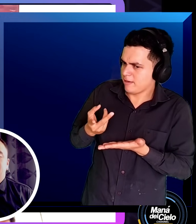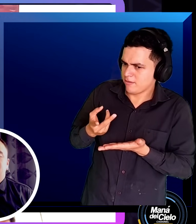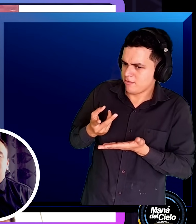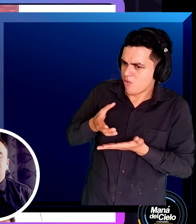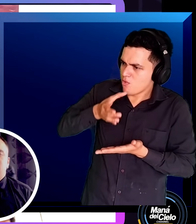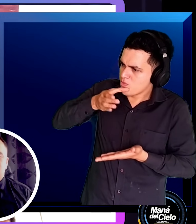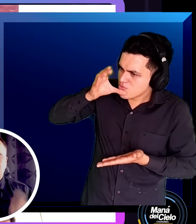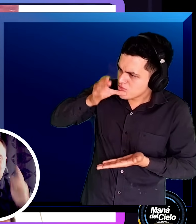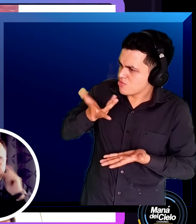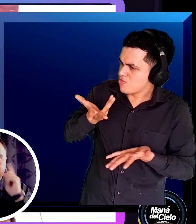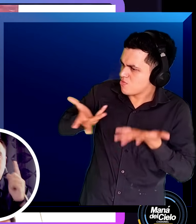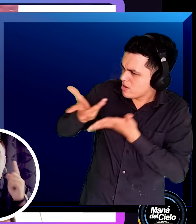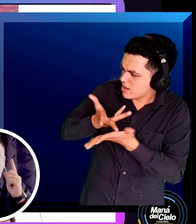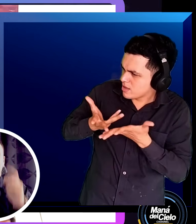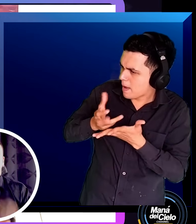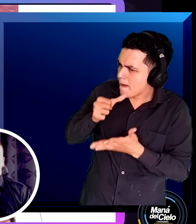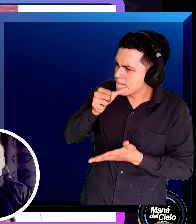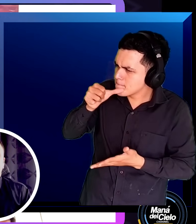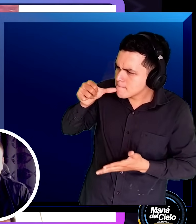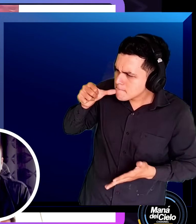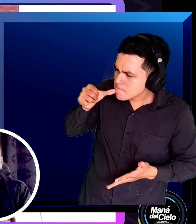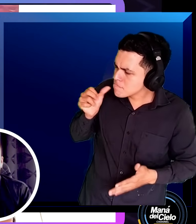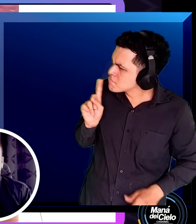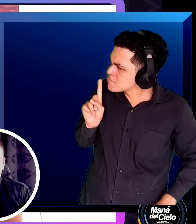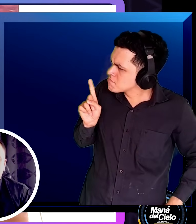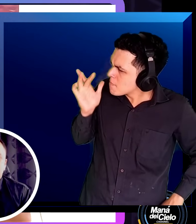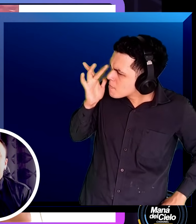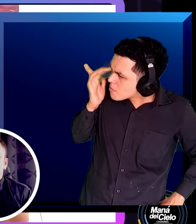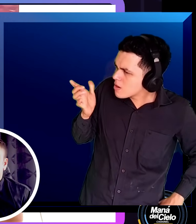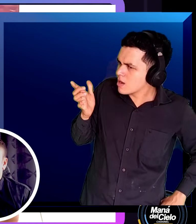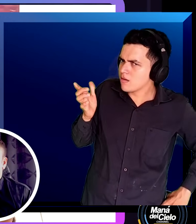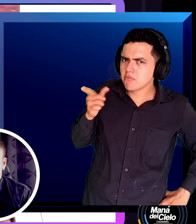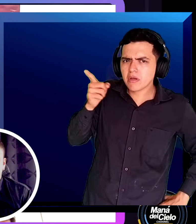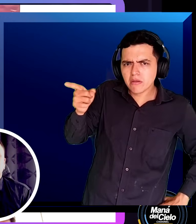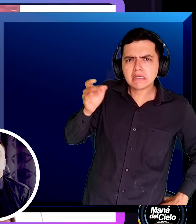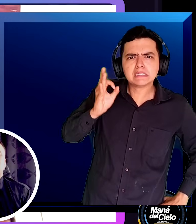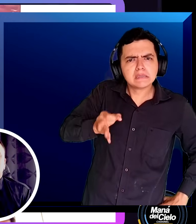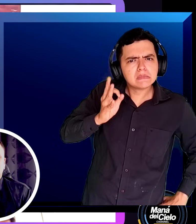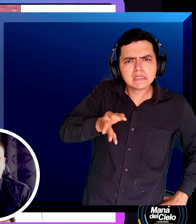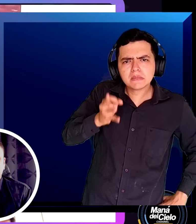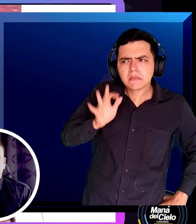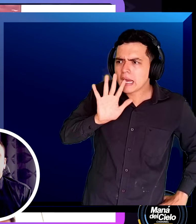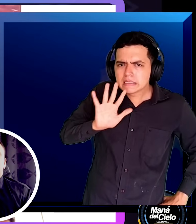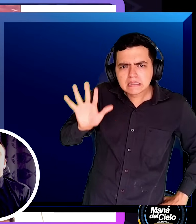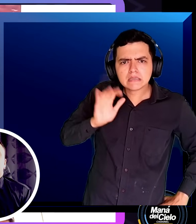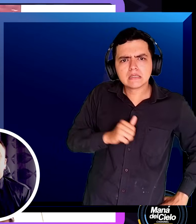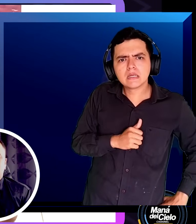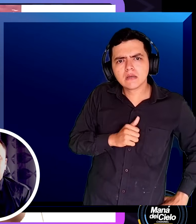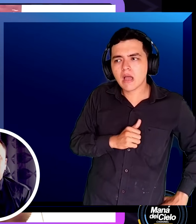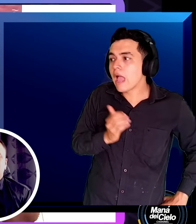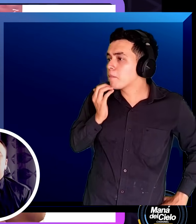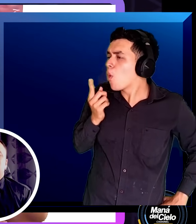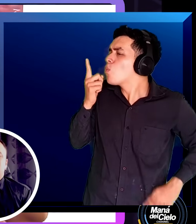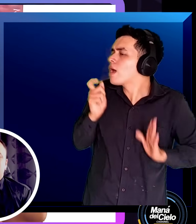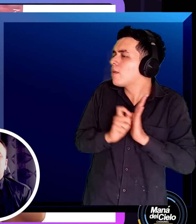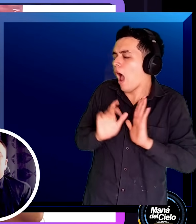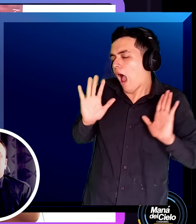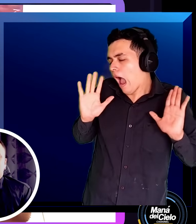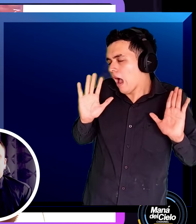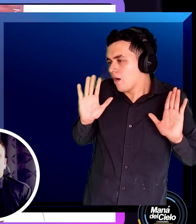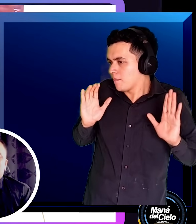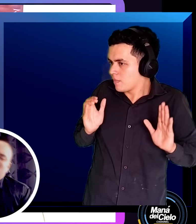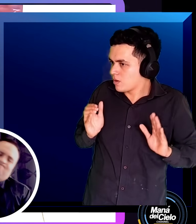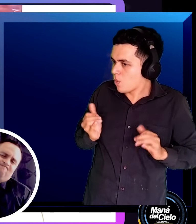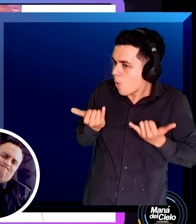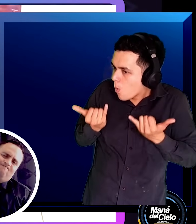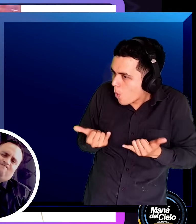Lucas. Los tres lo están hablando. Y cuando en la palabra de Dios aparece una historia,